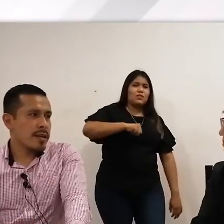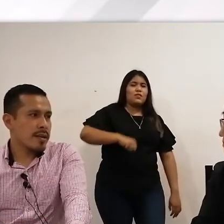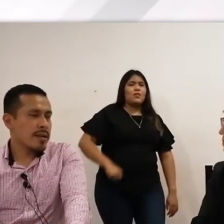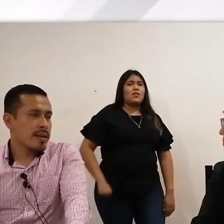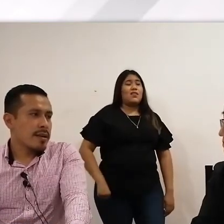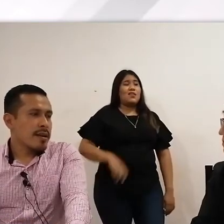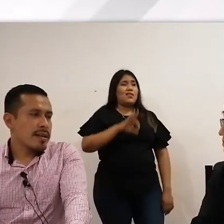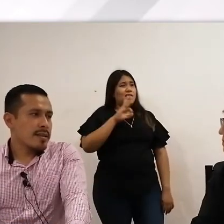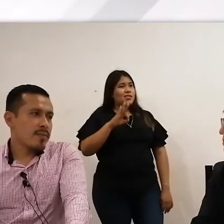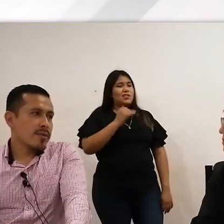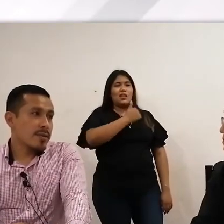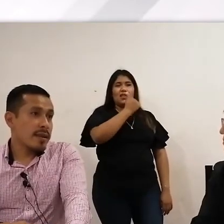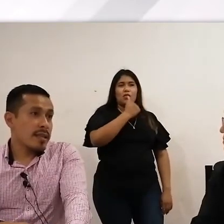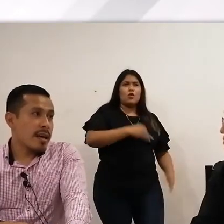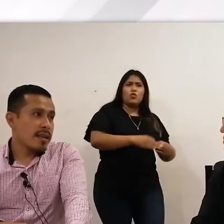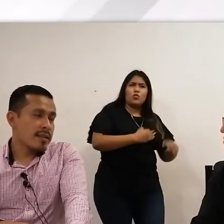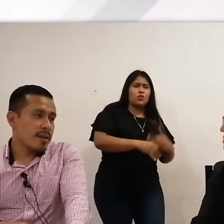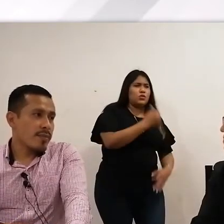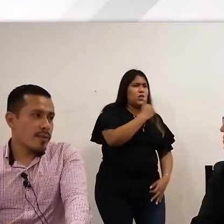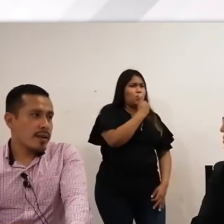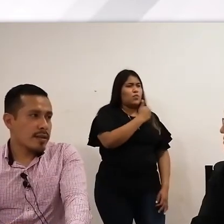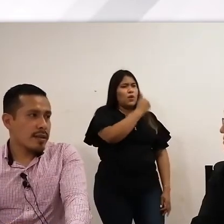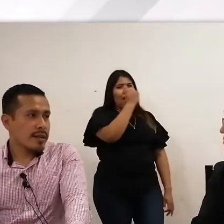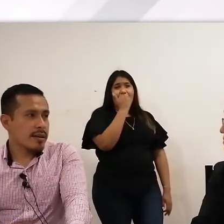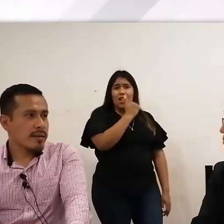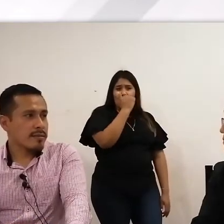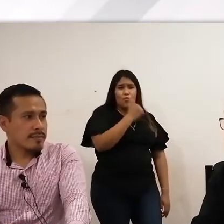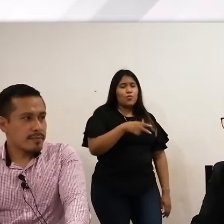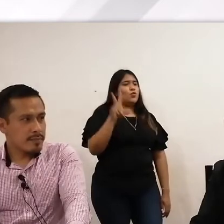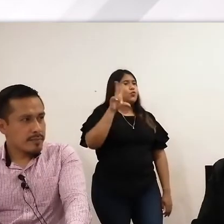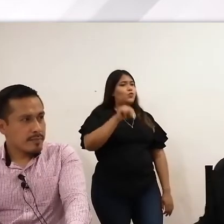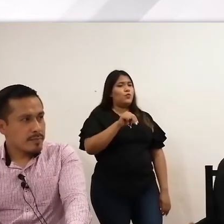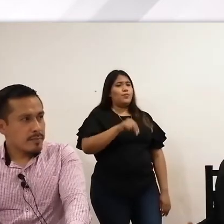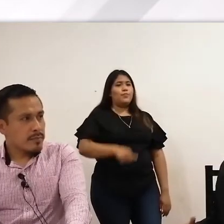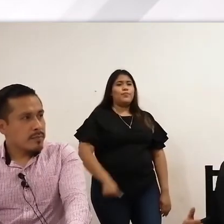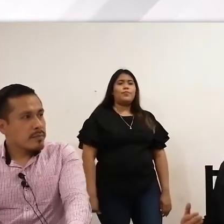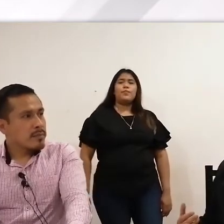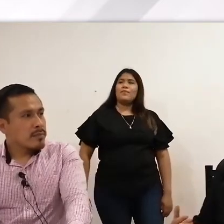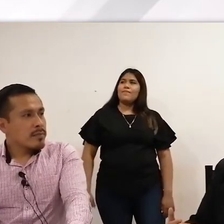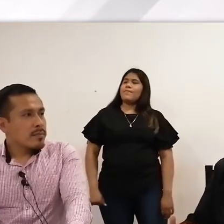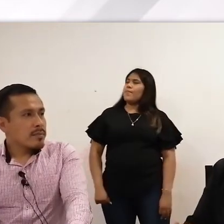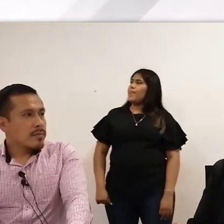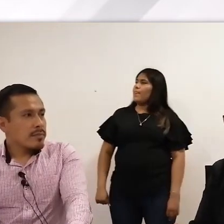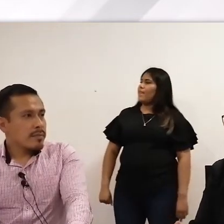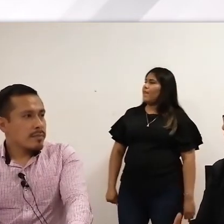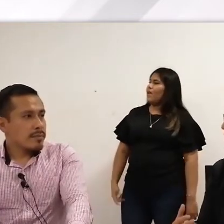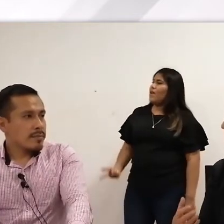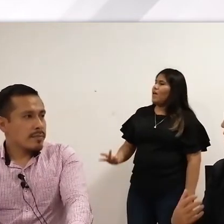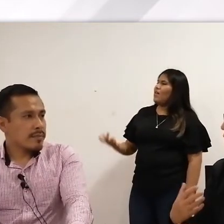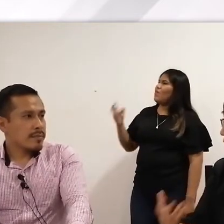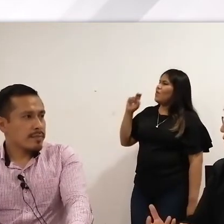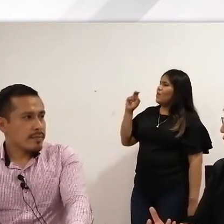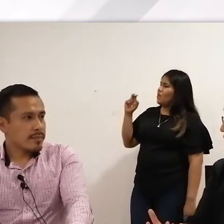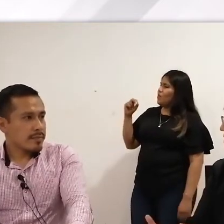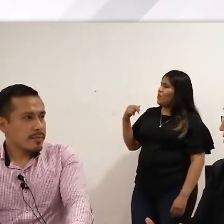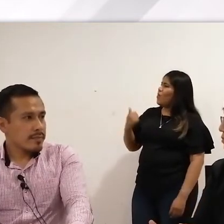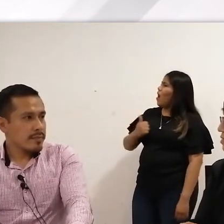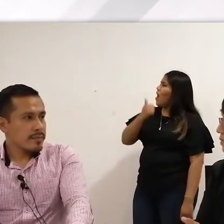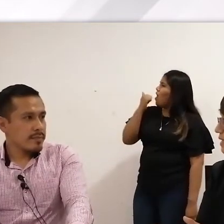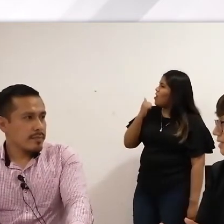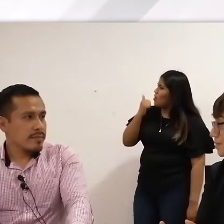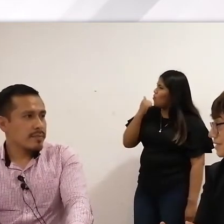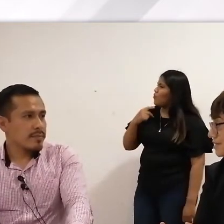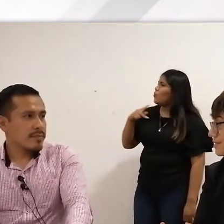alumnos tienen esta posibilidad de poder tener. Cuando uno de sus alumnos logra o tiene